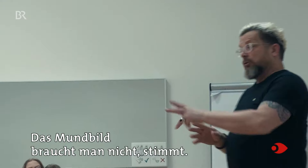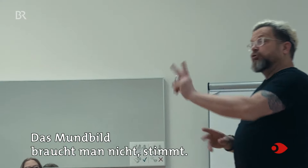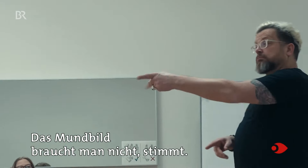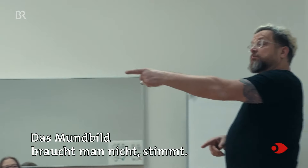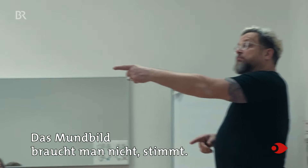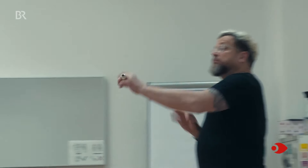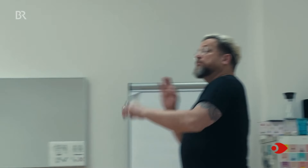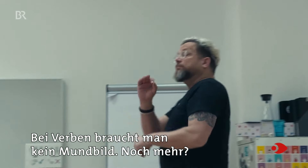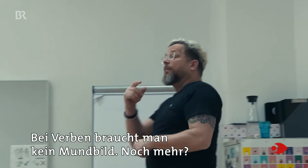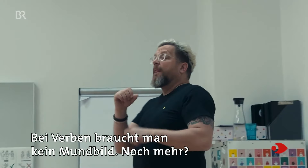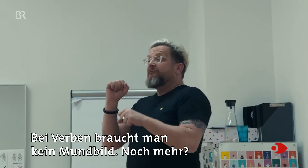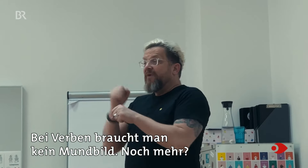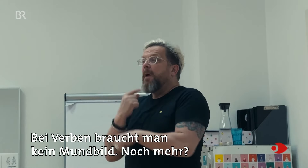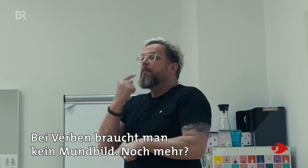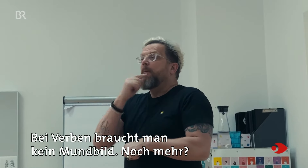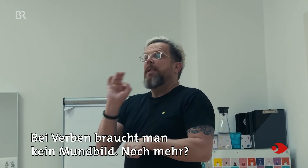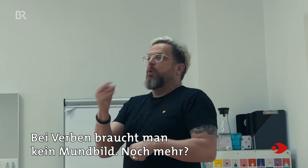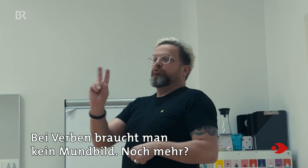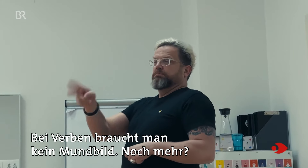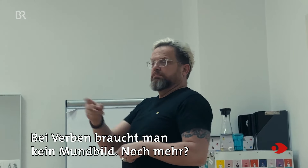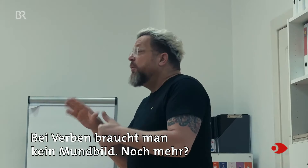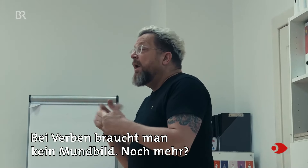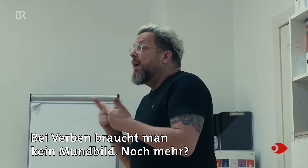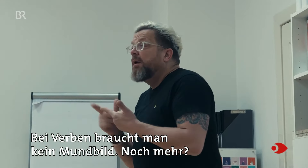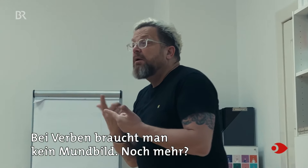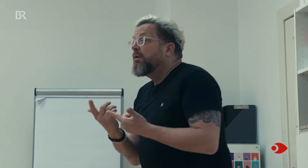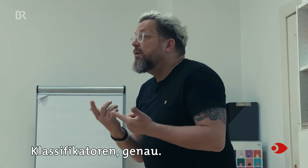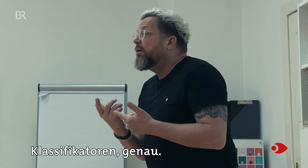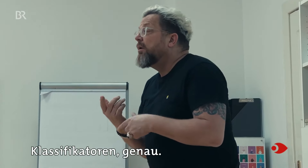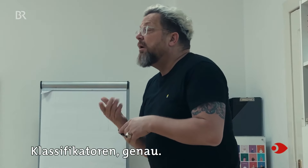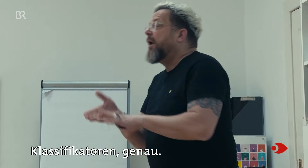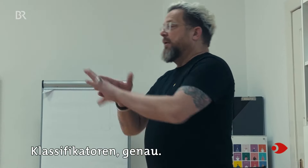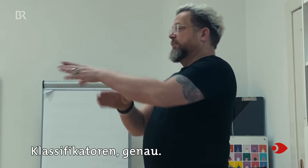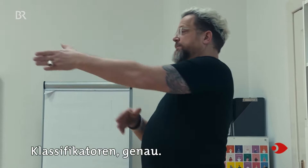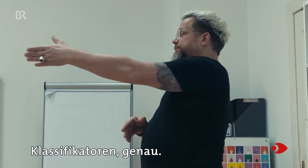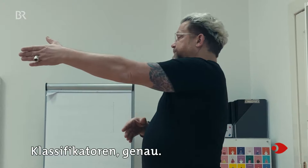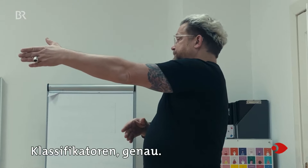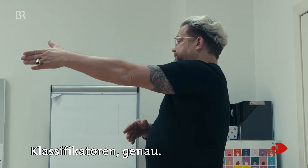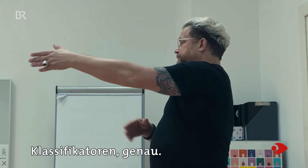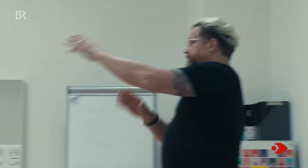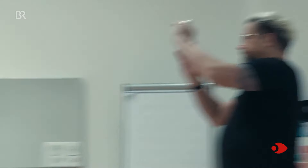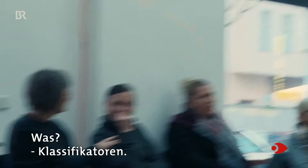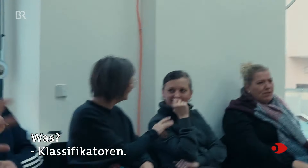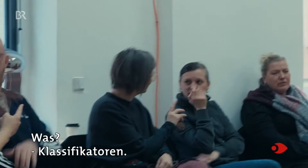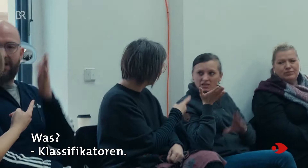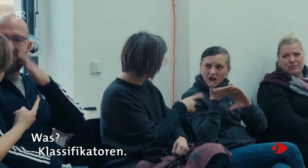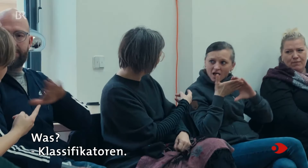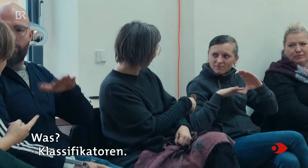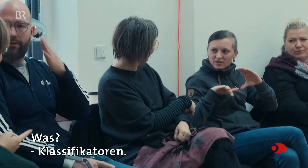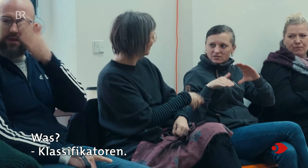nicht, stimmt. Bei Verben braucht man kein Mundbild. Noch mehr? Klassifikatoren, genau. Was?